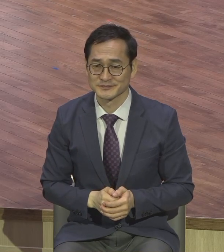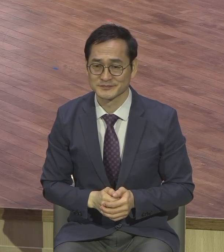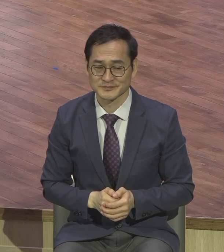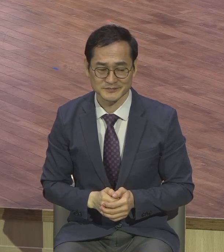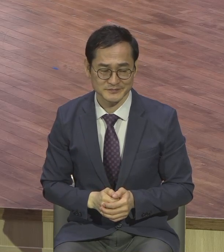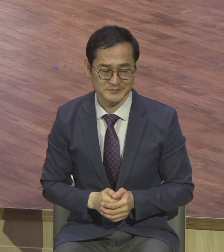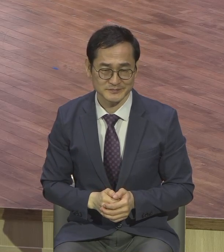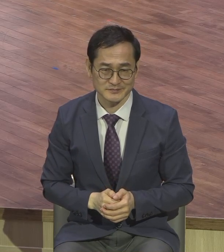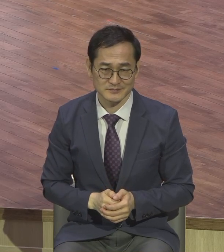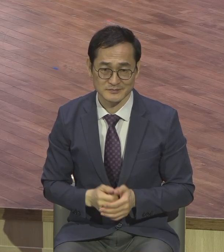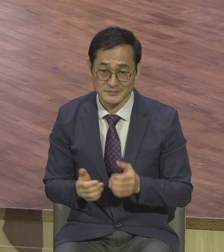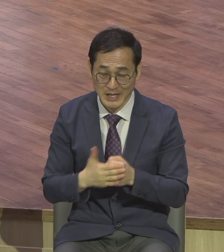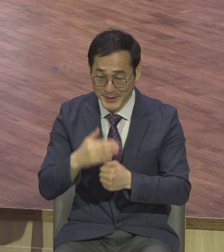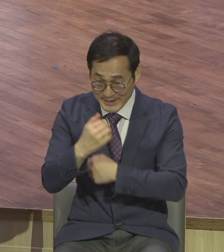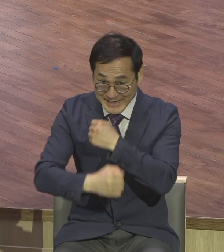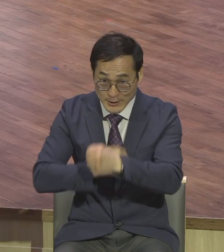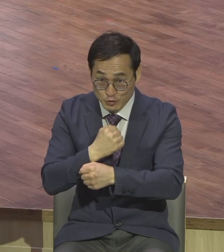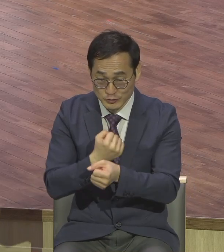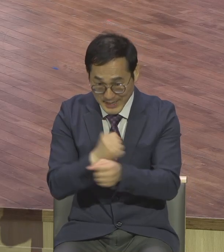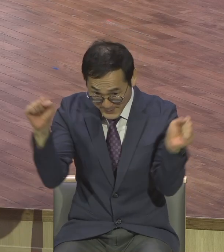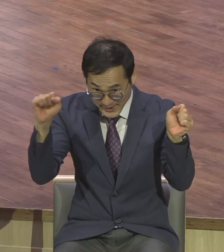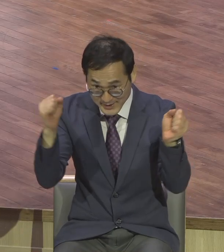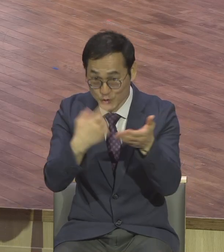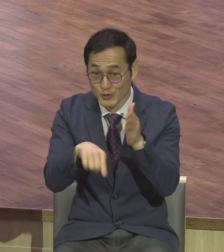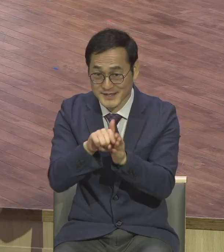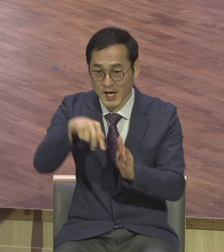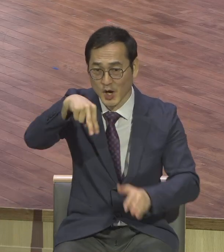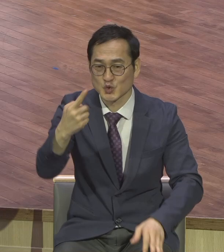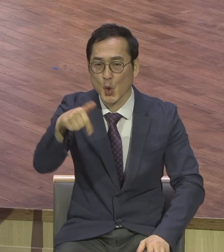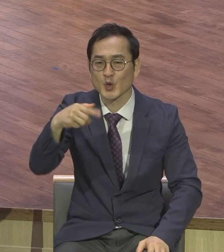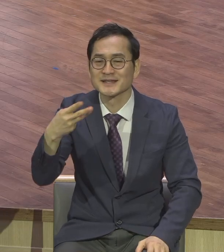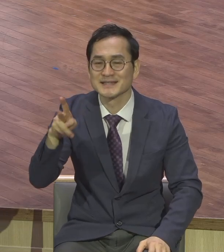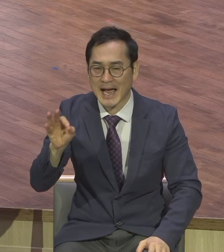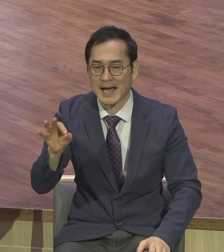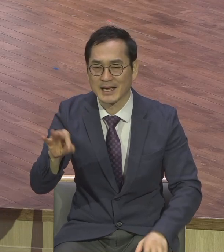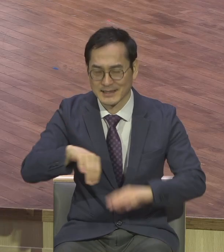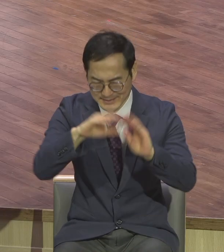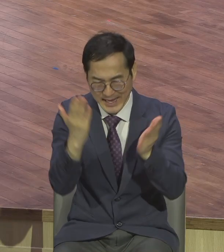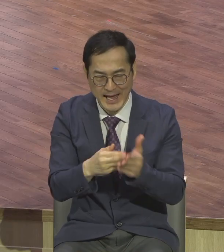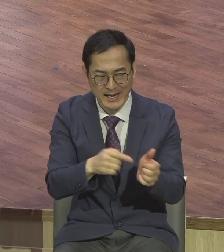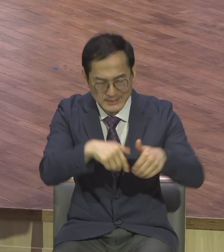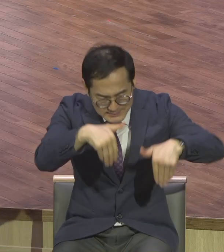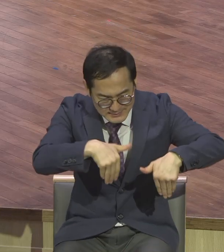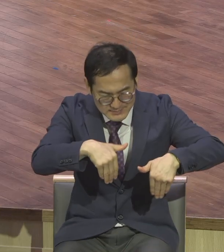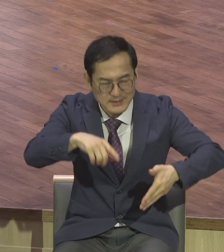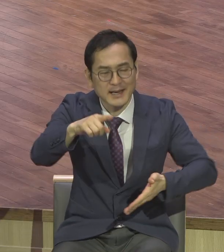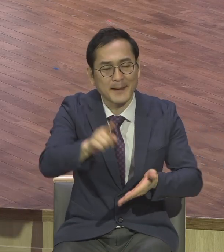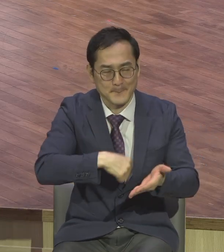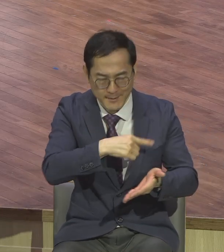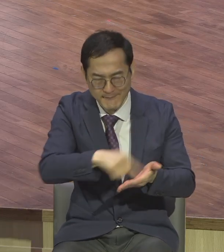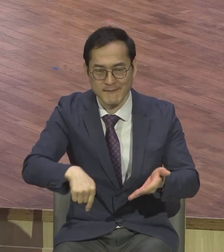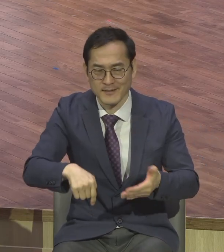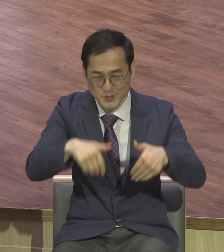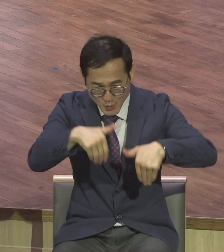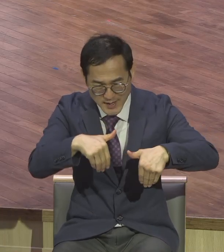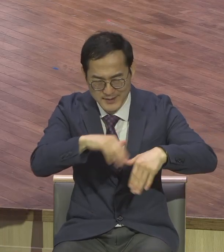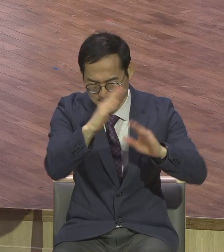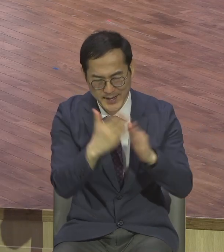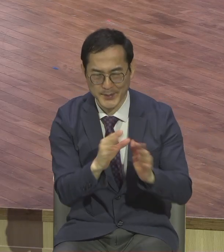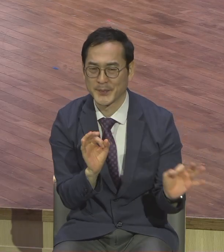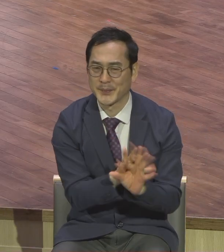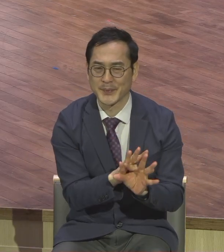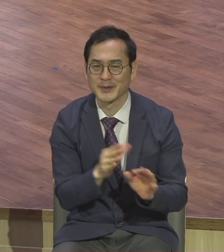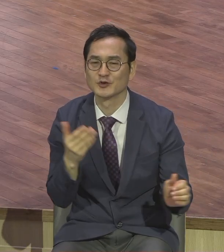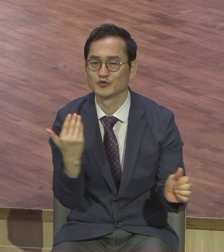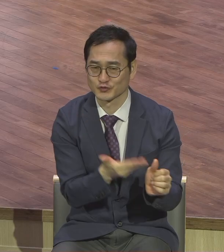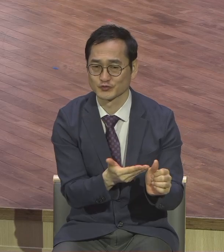자유케 주기 위해서 그걸 속량이라. 대신 다 갚아주셨다. 그런데 주님은 여기 머물지 않고 한